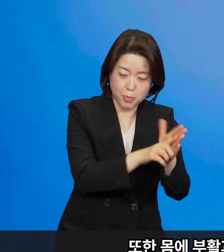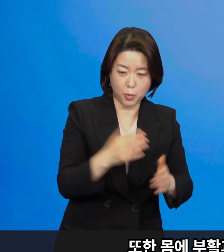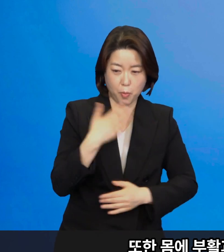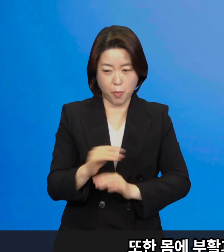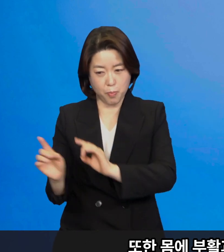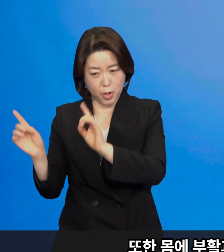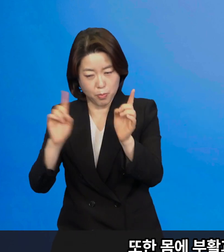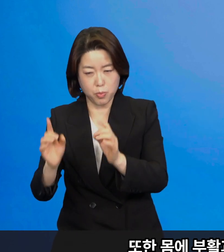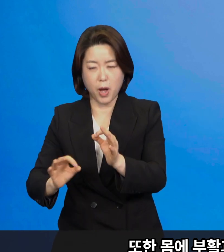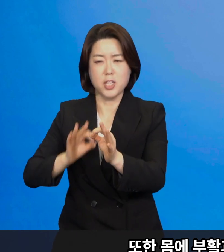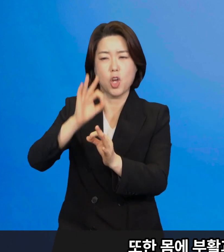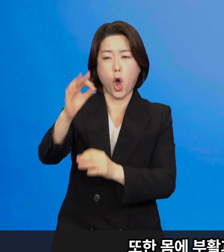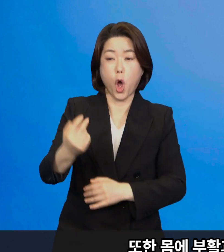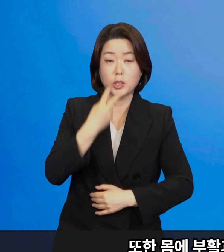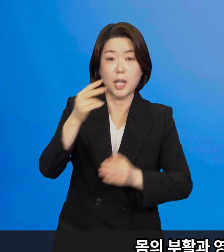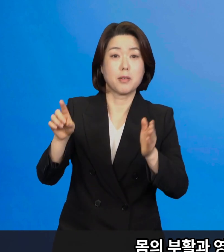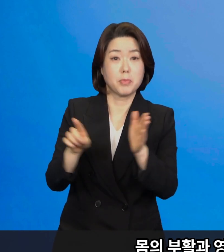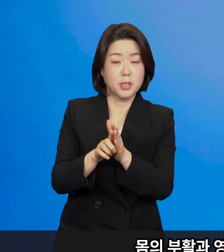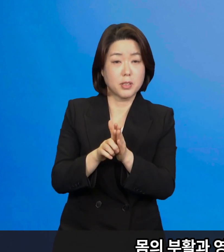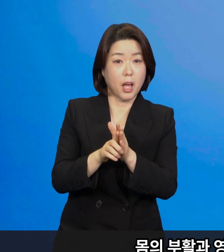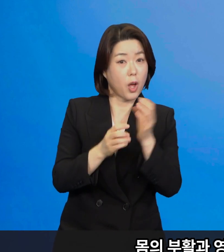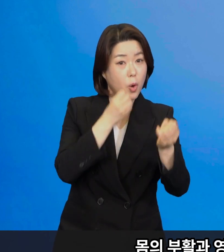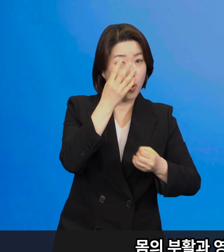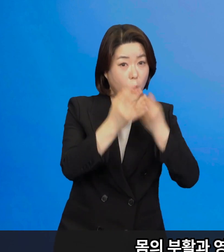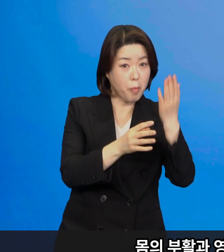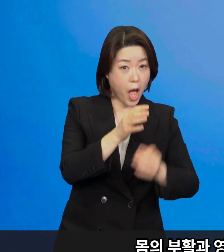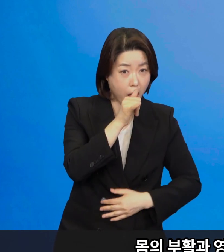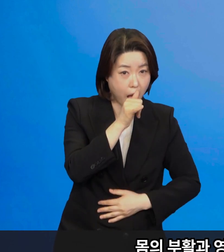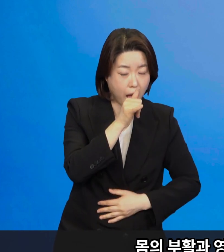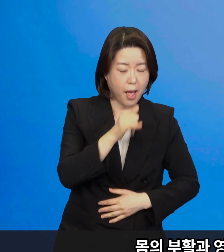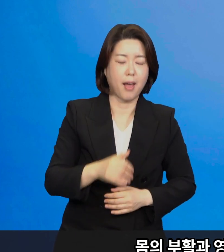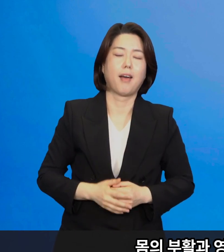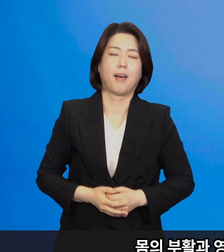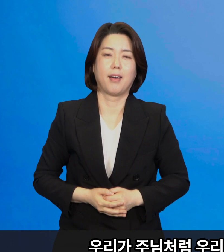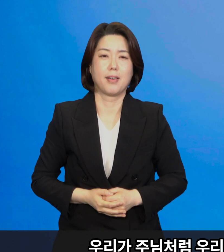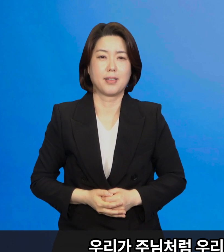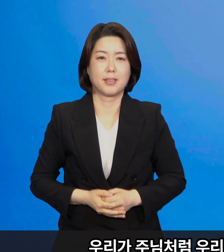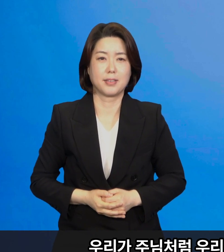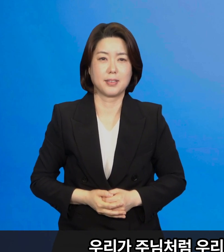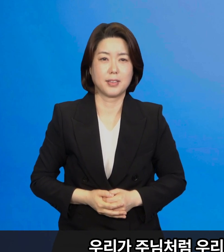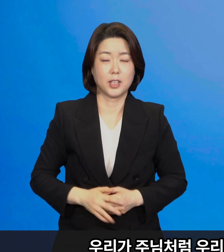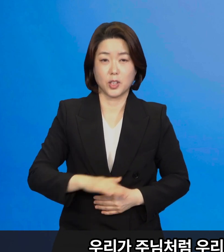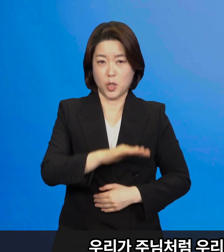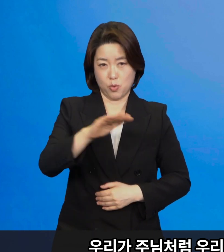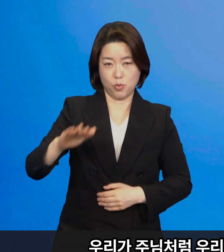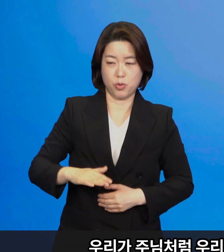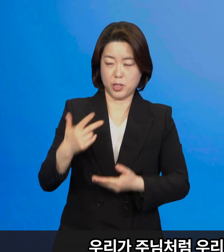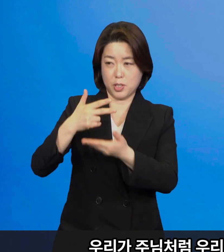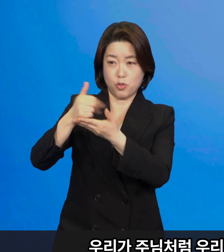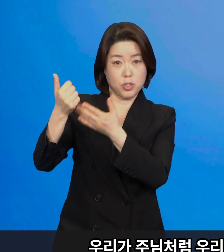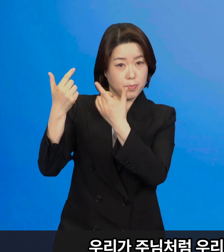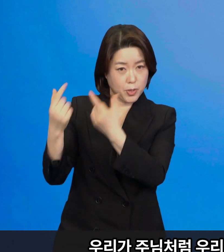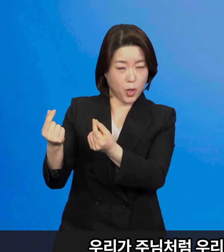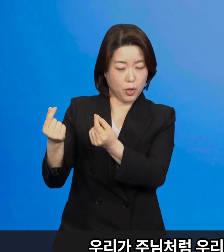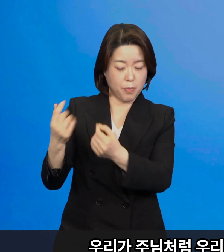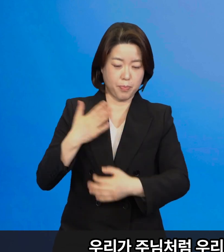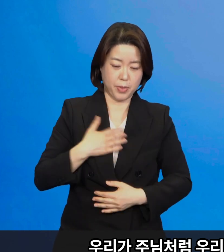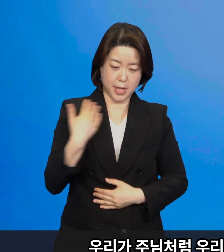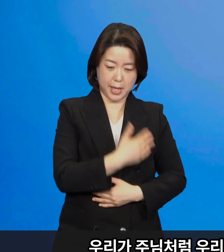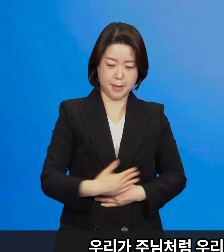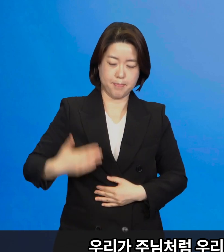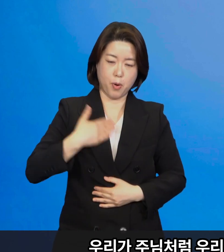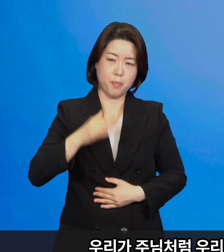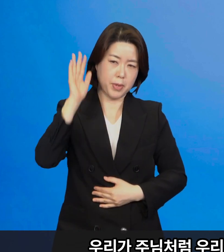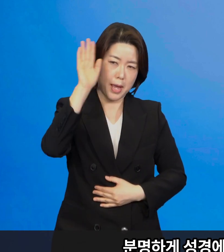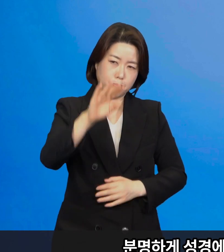부활과 영생을 믿습니다. 몸의 부활과 영생을 고백을 하죠. 우리가 주님처럼 우리의 몸도